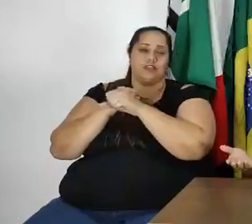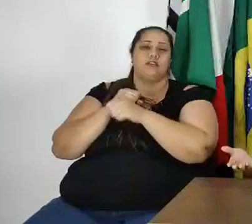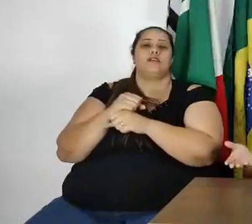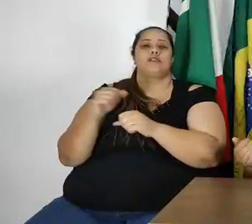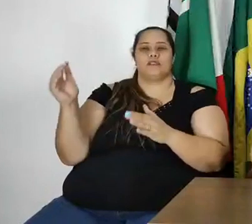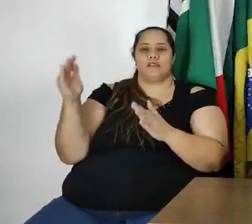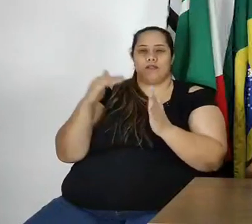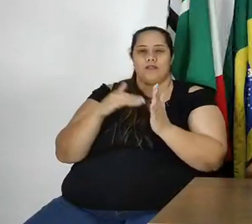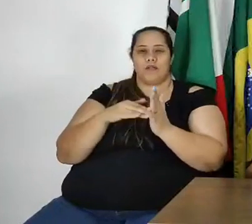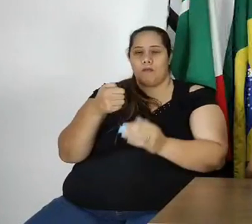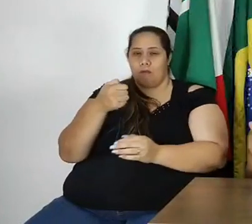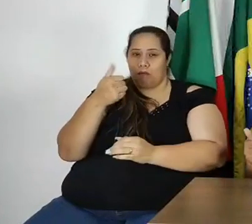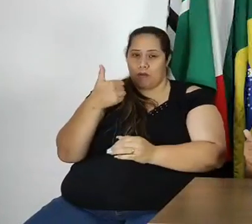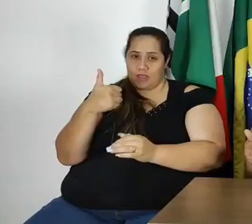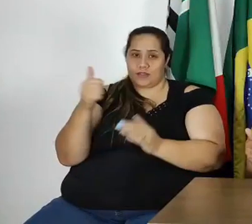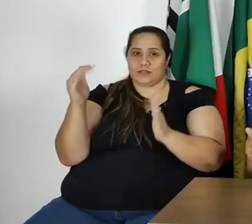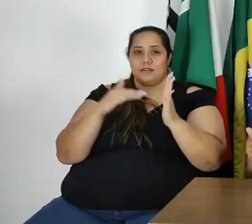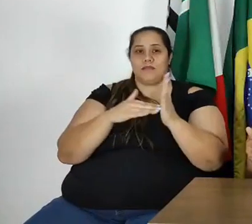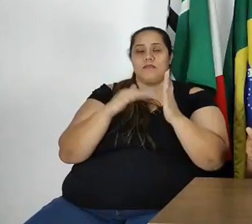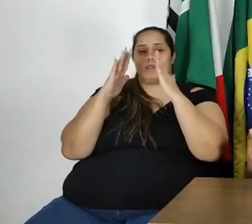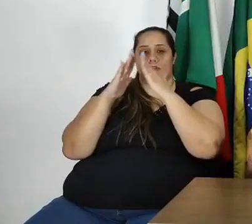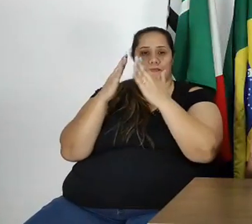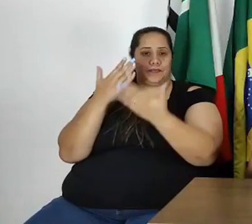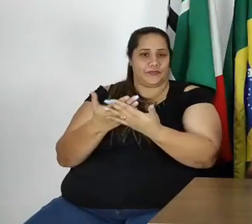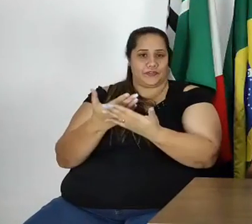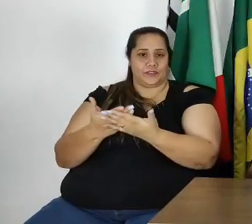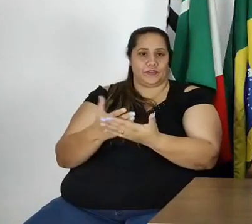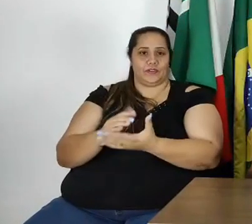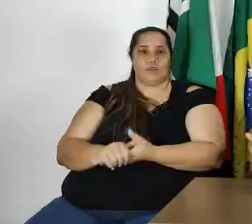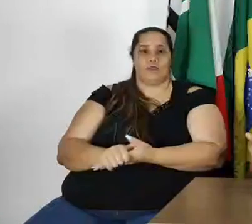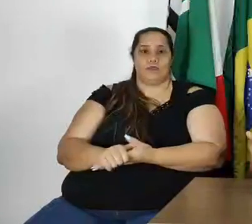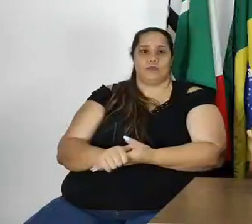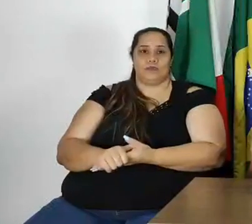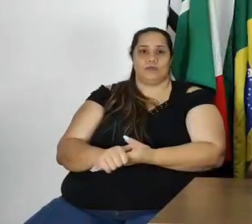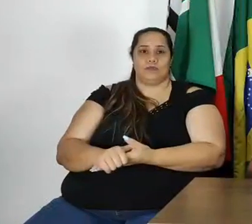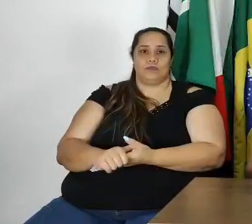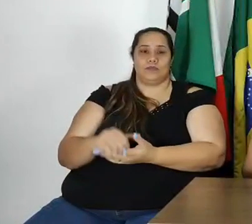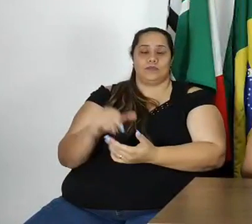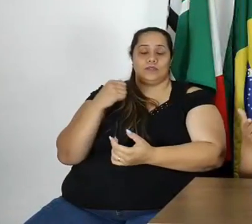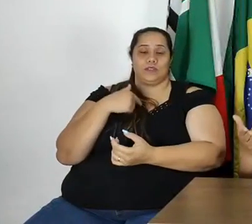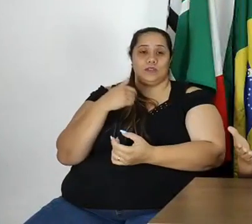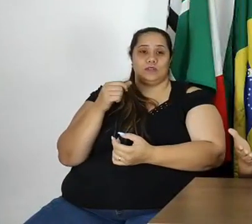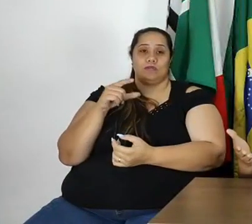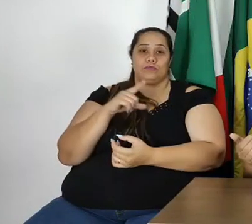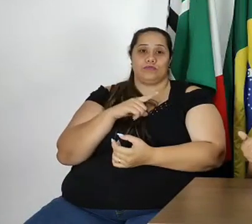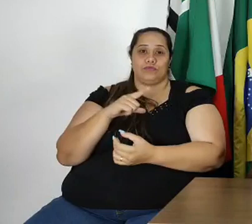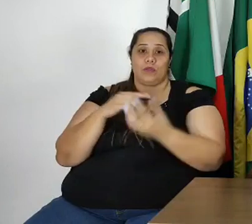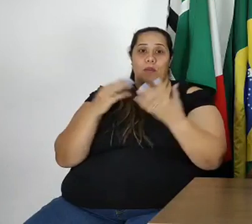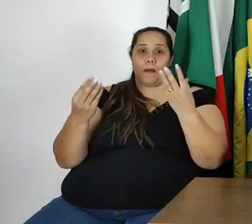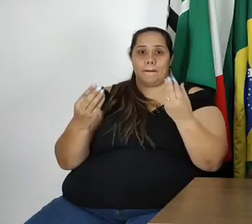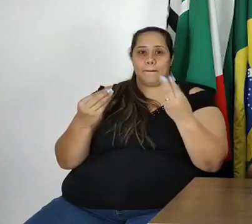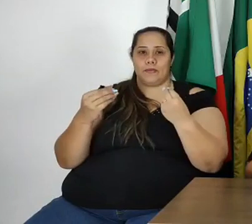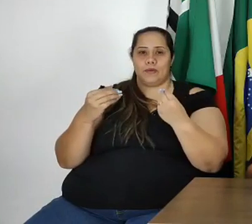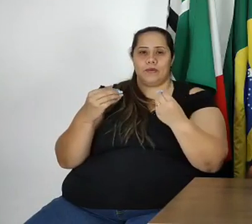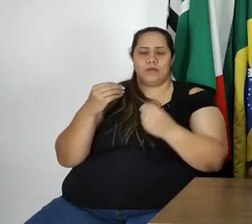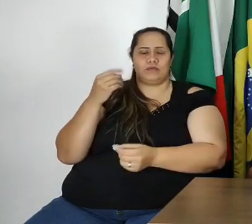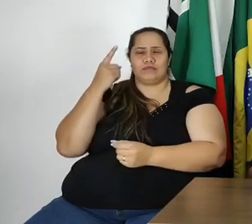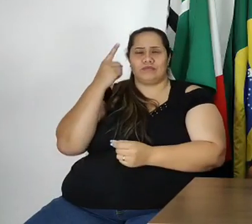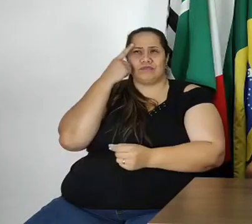ensino médio, quando eu estava com 17 anos, eu tinha muita dúvida de qual profissão seguir. Eu